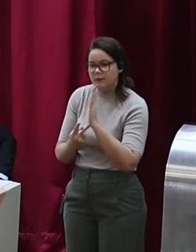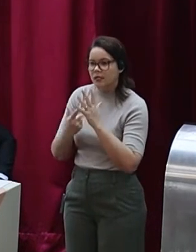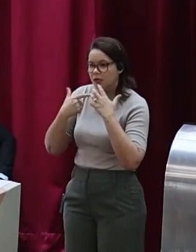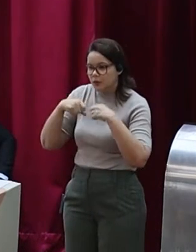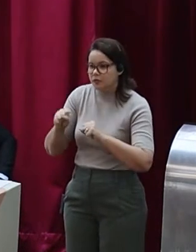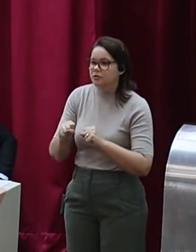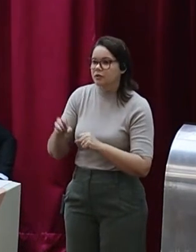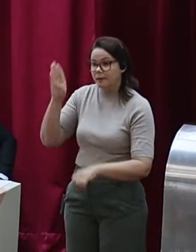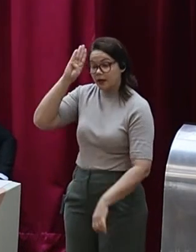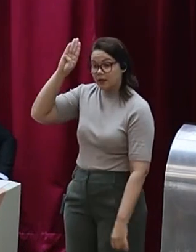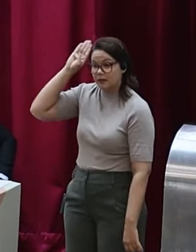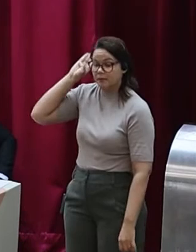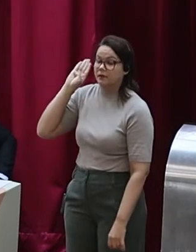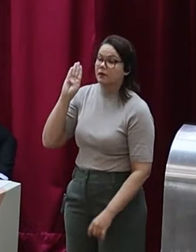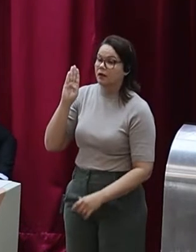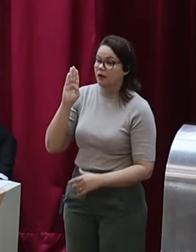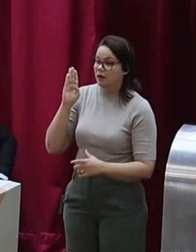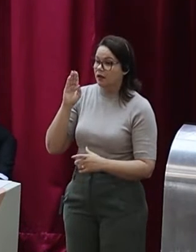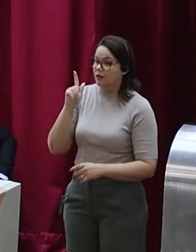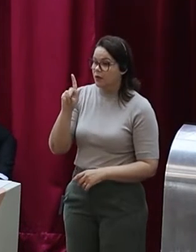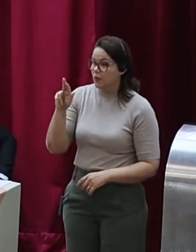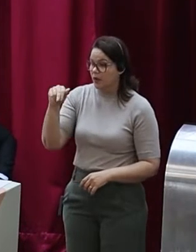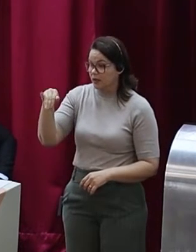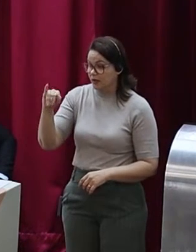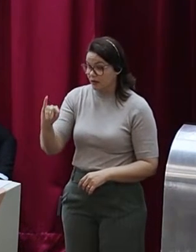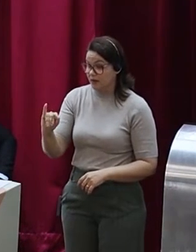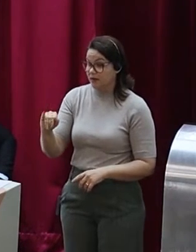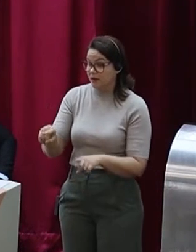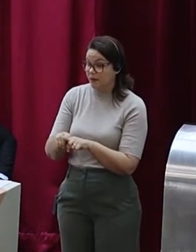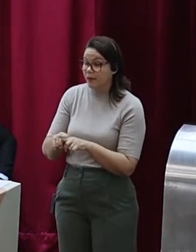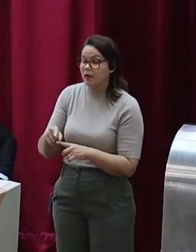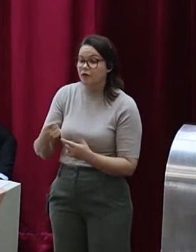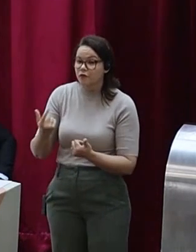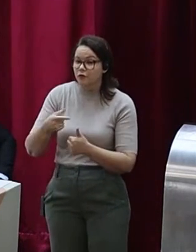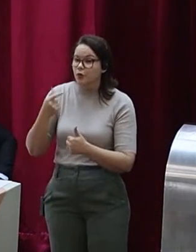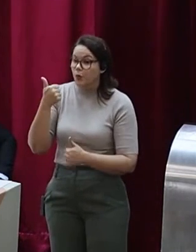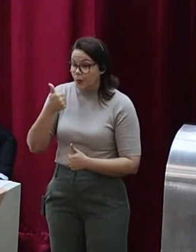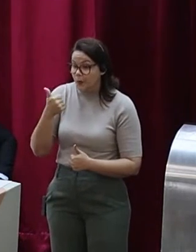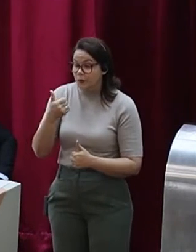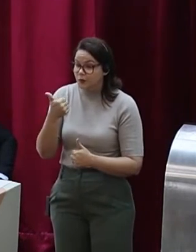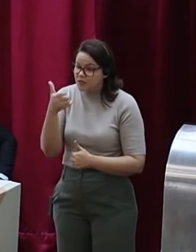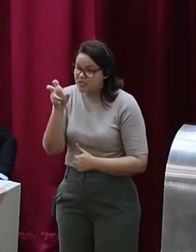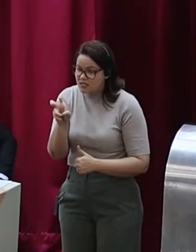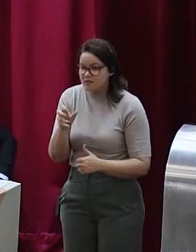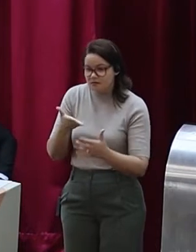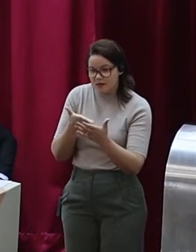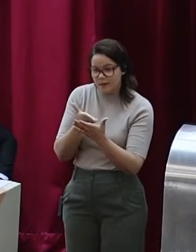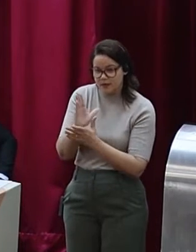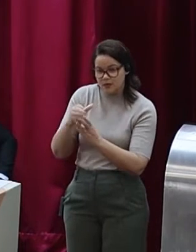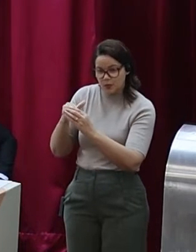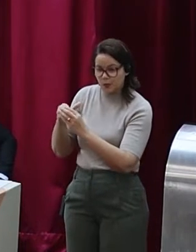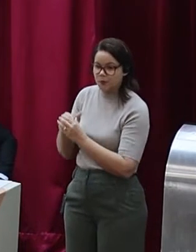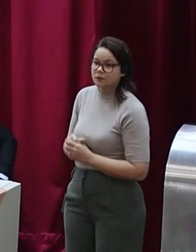guaraní. Fui uno de los primeros 15 que entramos por concurso. La Secretaría tiene que